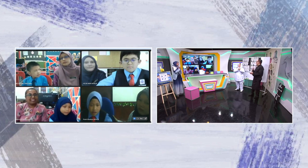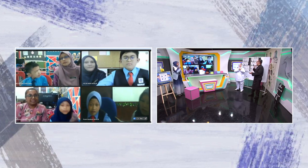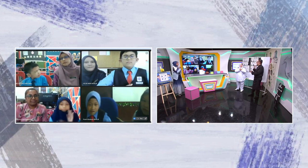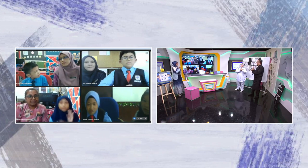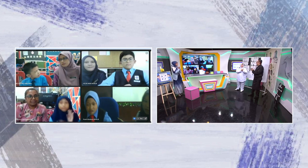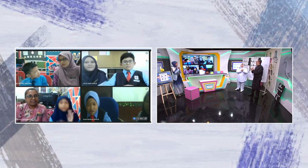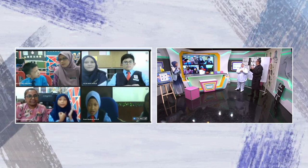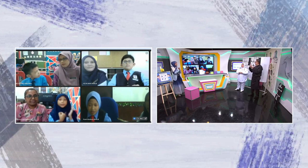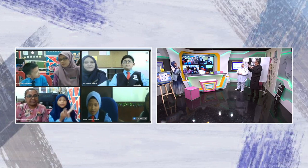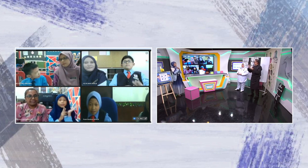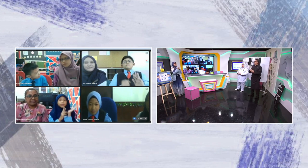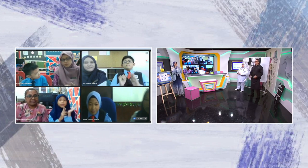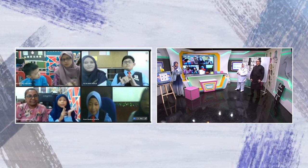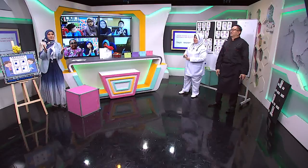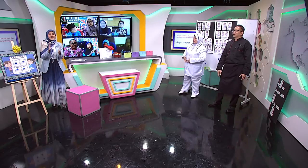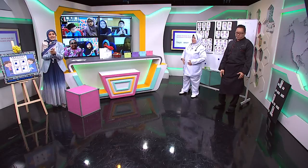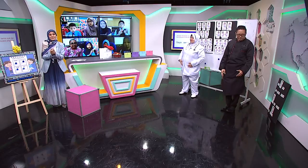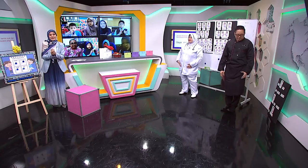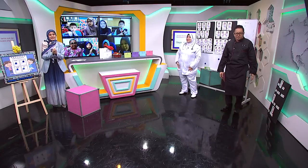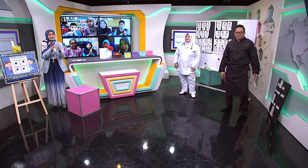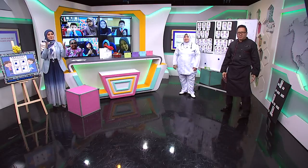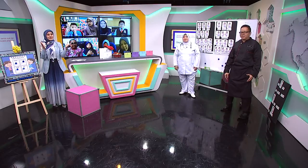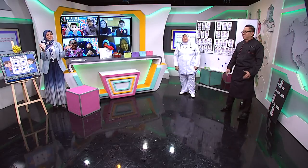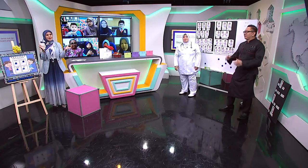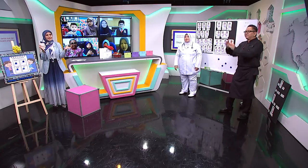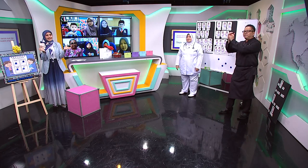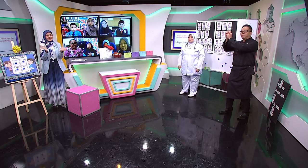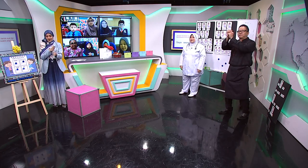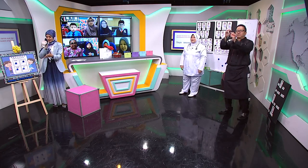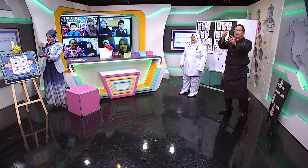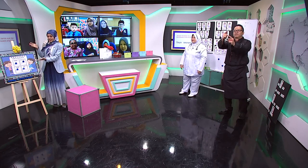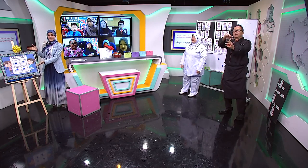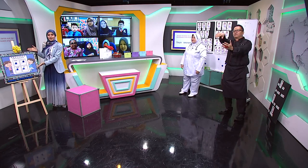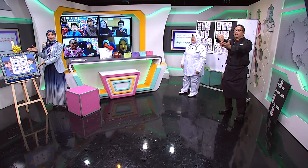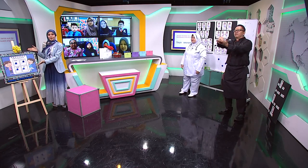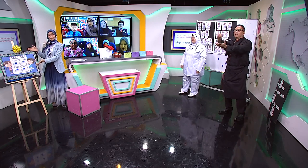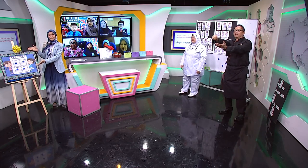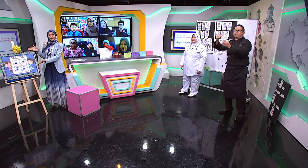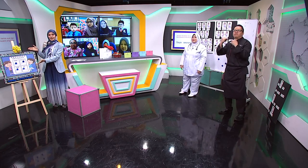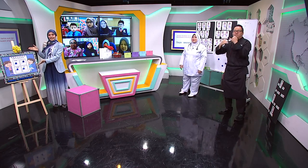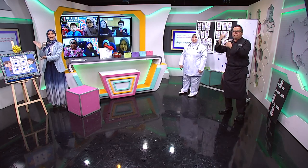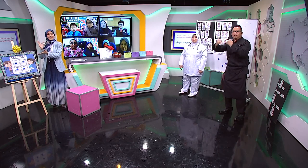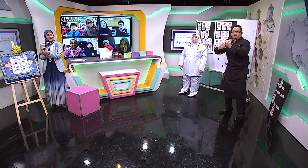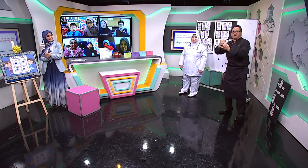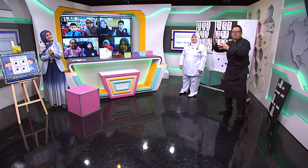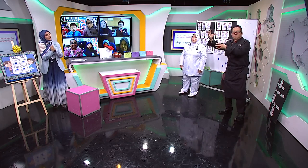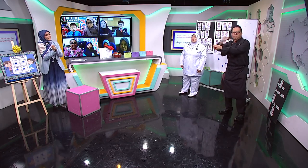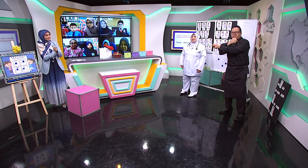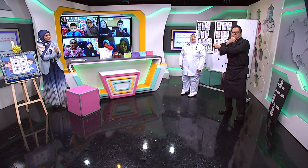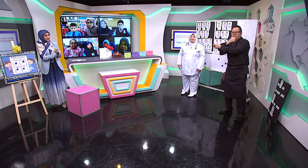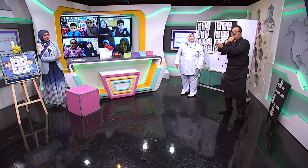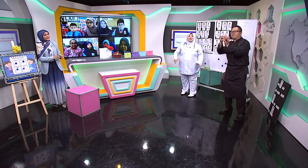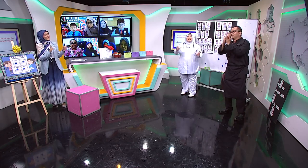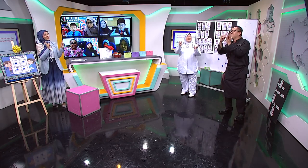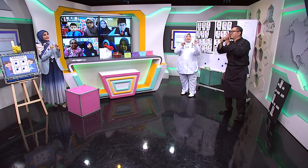Bagus. Okey. Okey, tanya diucapkan kepada semua kawan-kawan saya kerana berjaya untuk memperolehi mata. Kalau macam